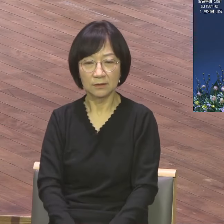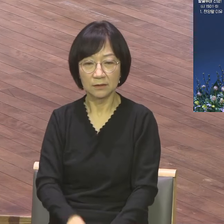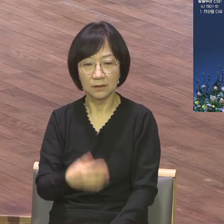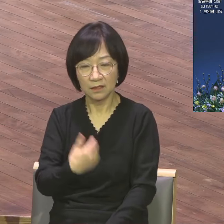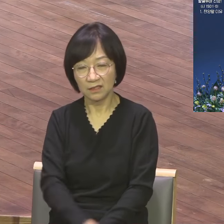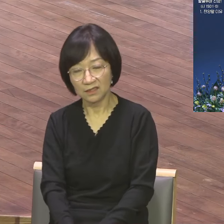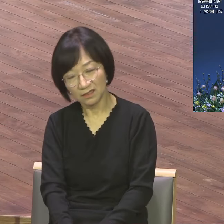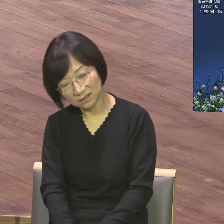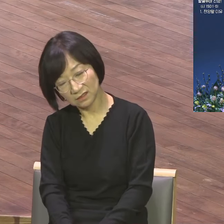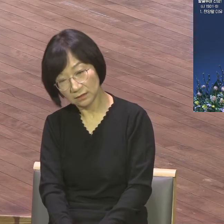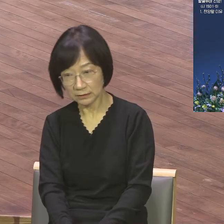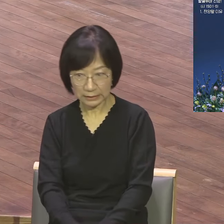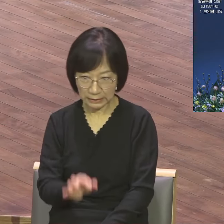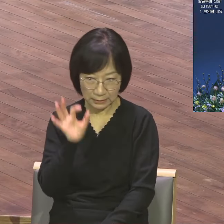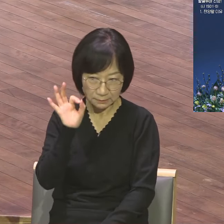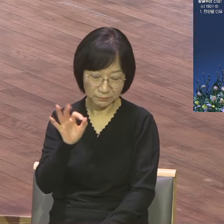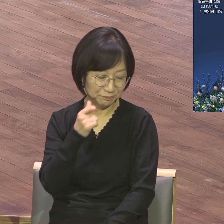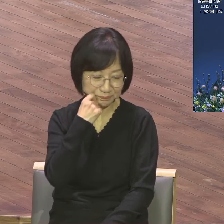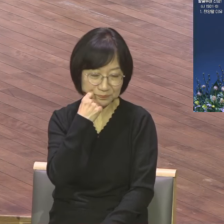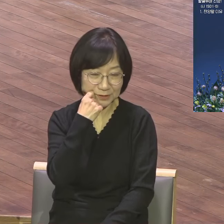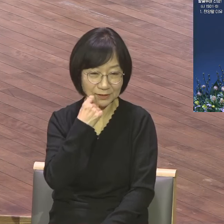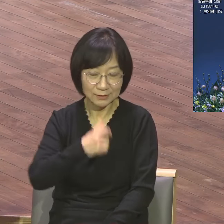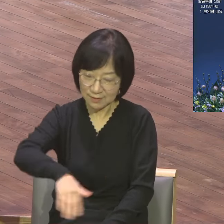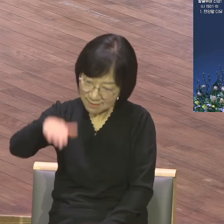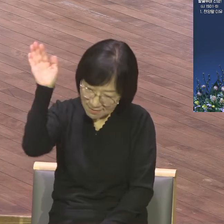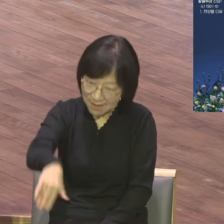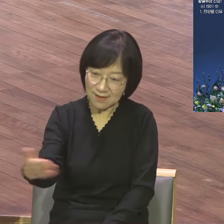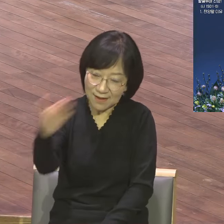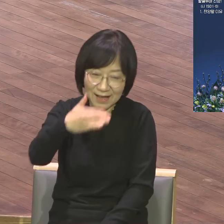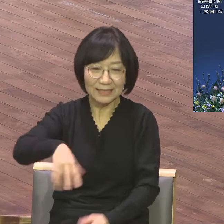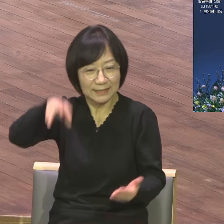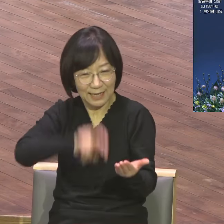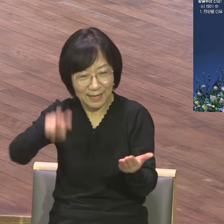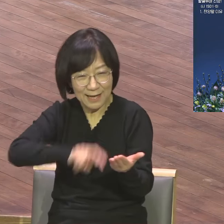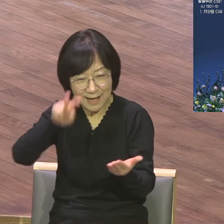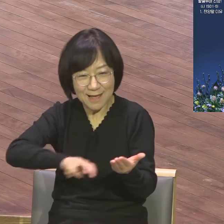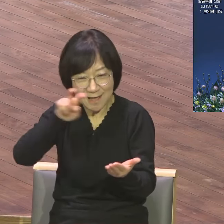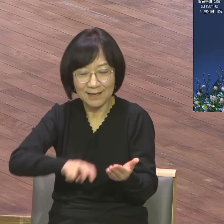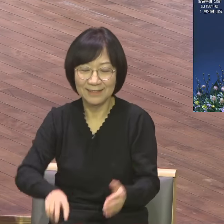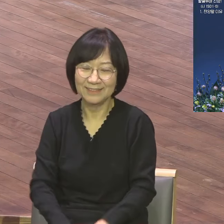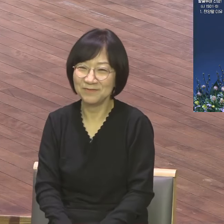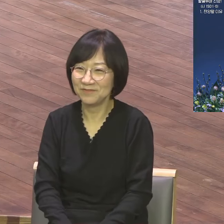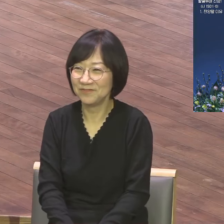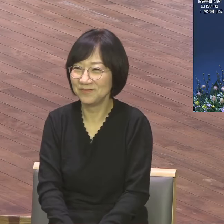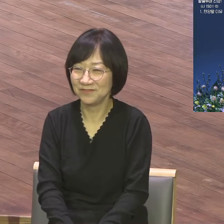병아리처럼 졸고 앉아 있겠습니까? 지금 대회 가는데 지금 집회 가는데